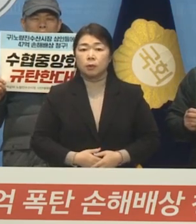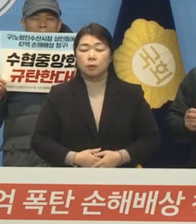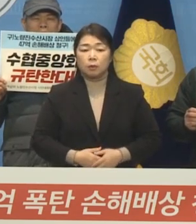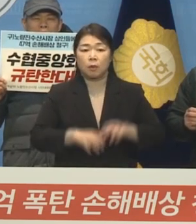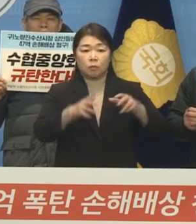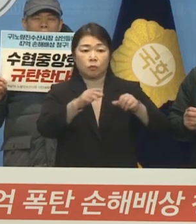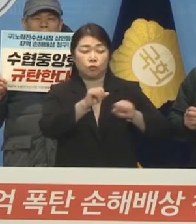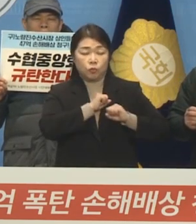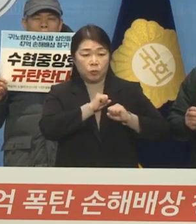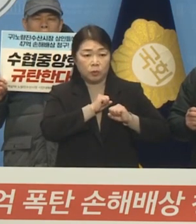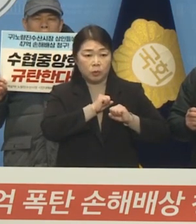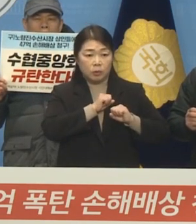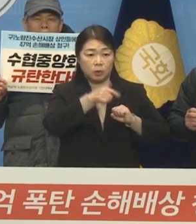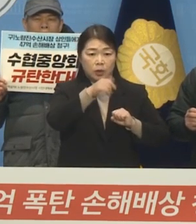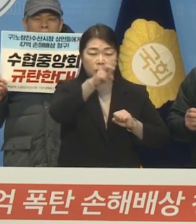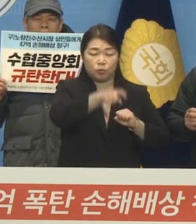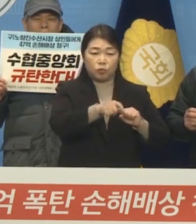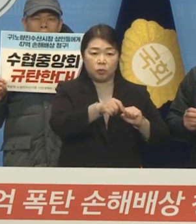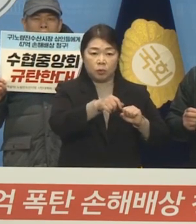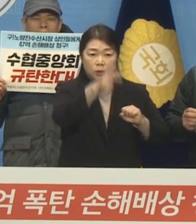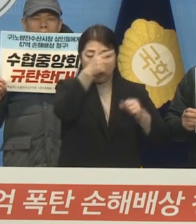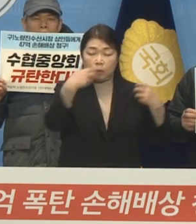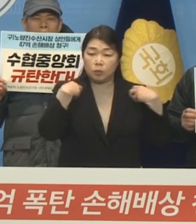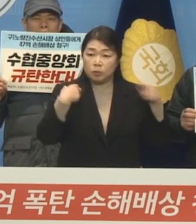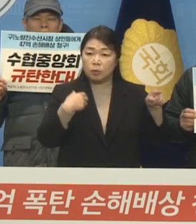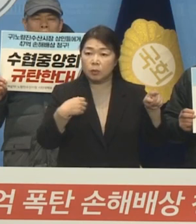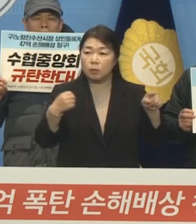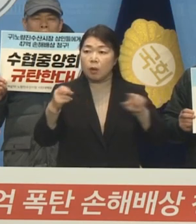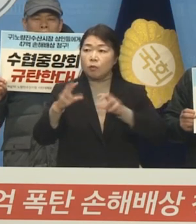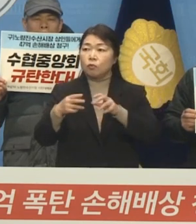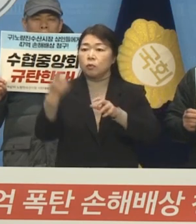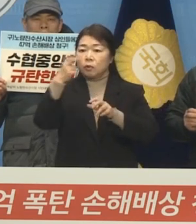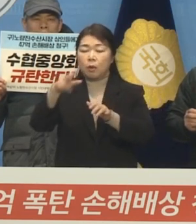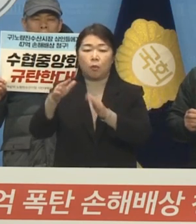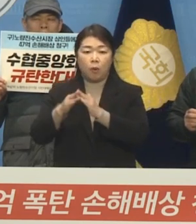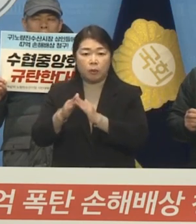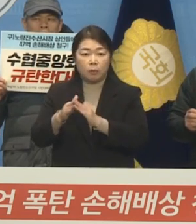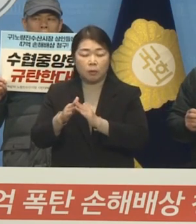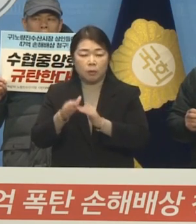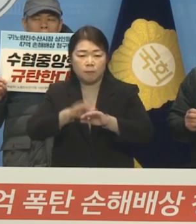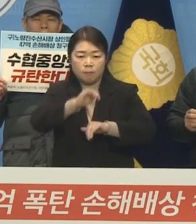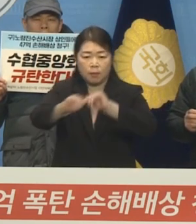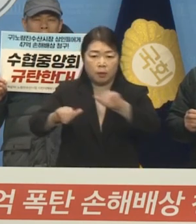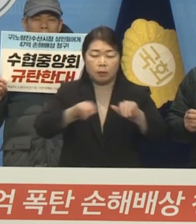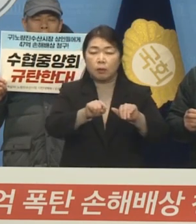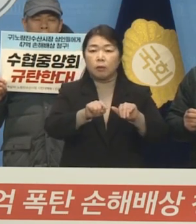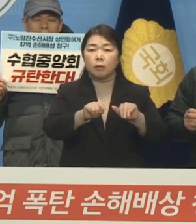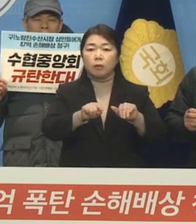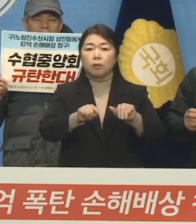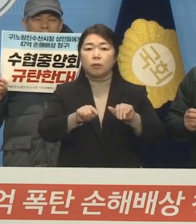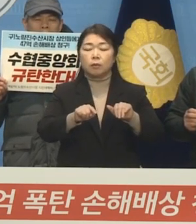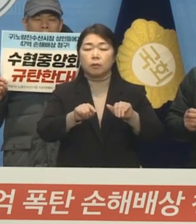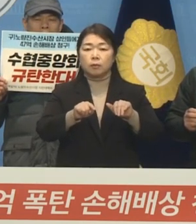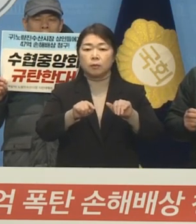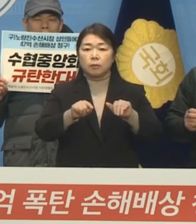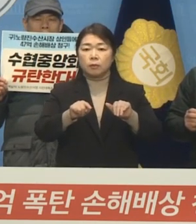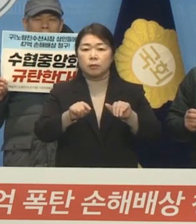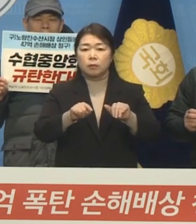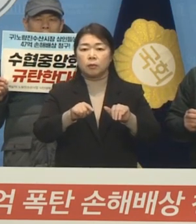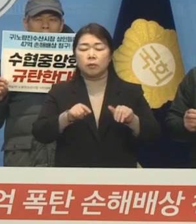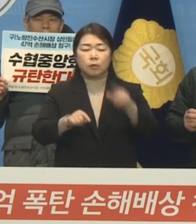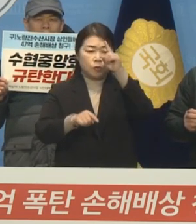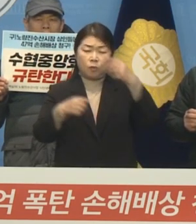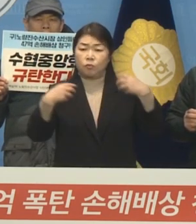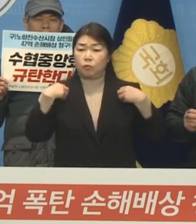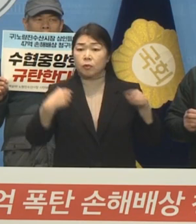국군 기무사령부 또 국정원이 개입을 해서 사회의 근본을 흔든다는 그런 것을